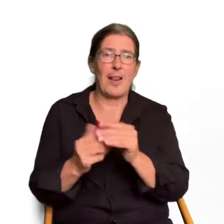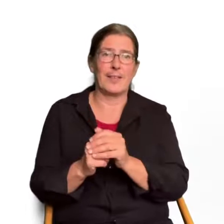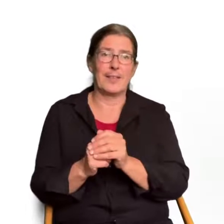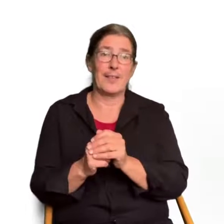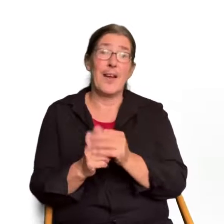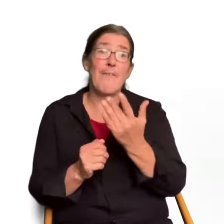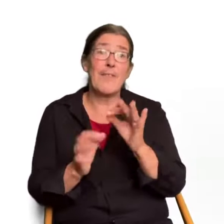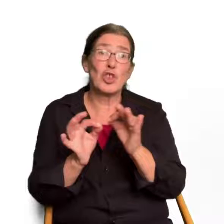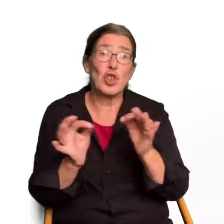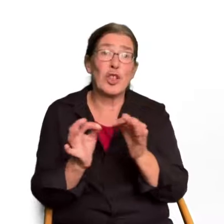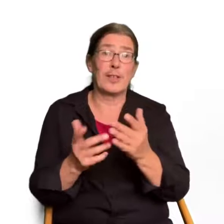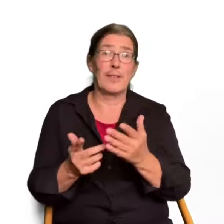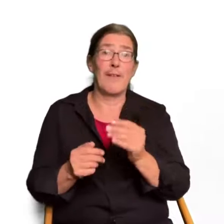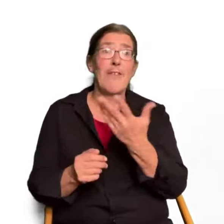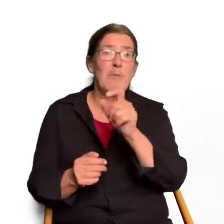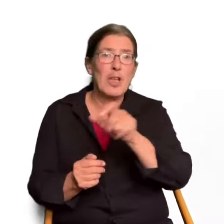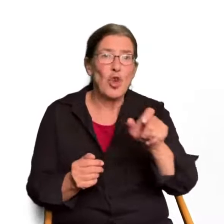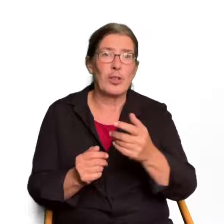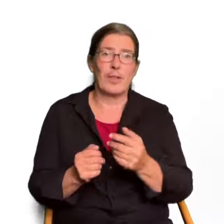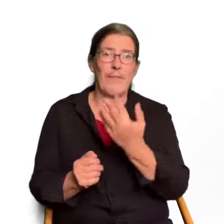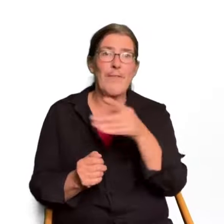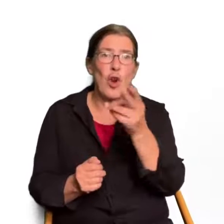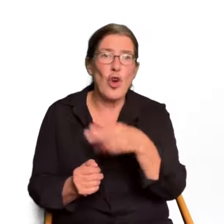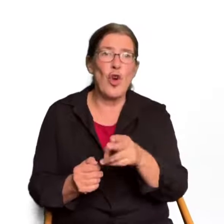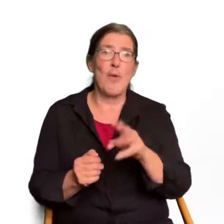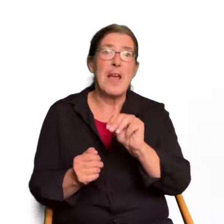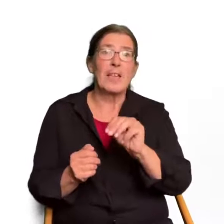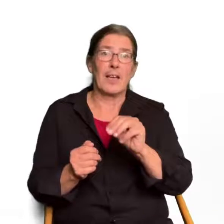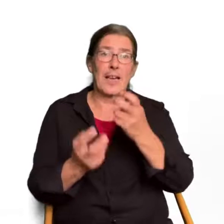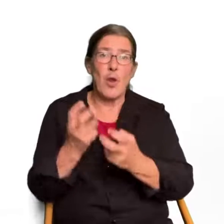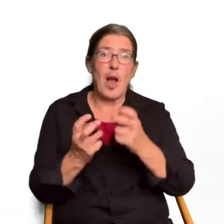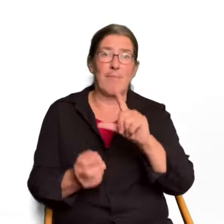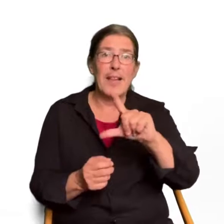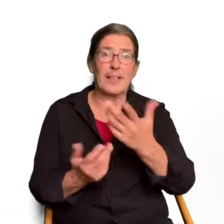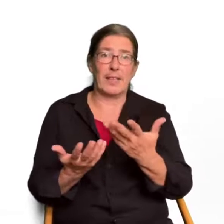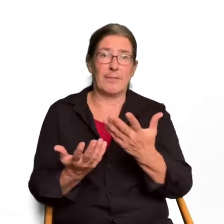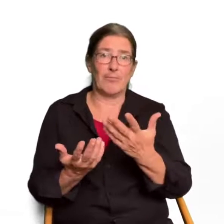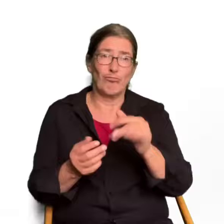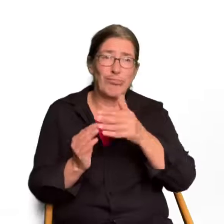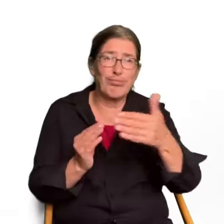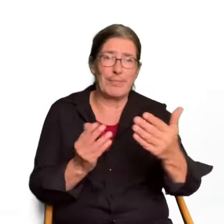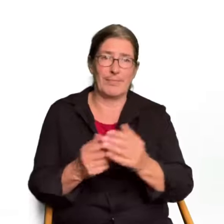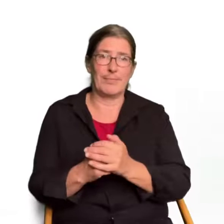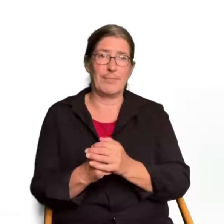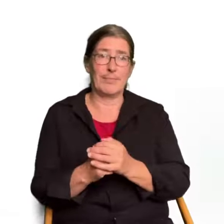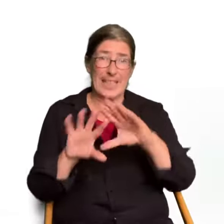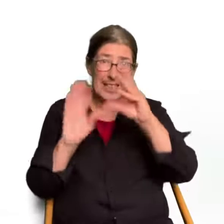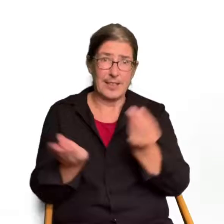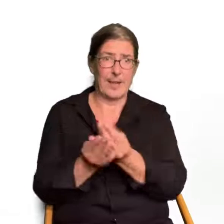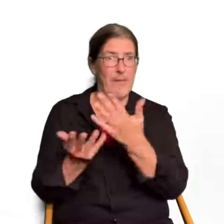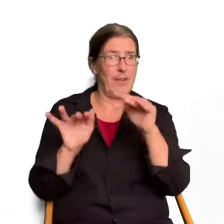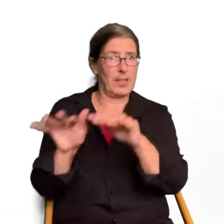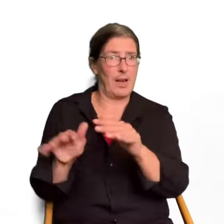Beispiel wie viel Stück wie viel Personen wie viel Euro Meter Kilogramm Liter Minuten insgesamt